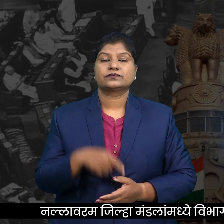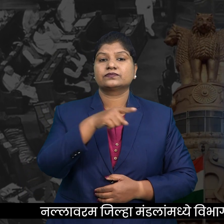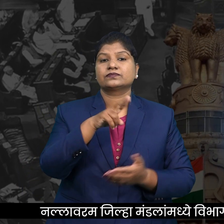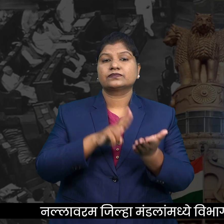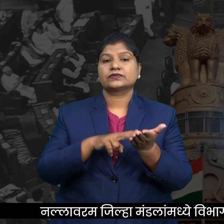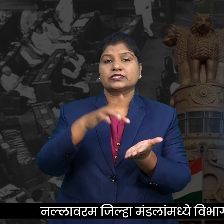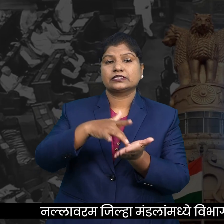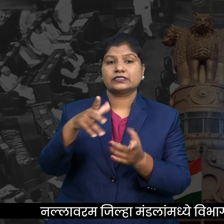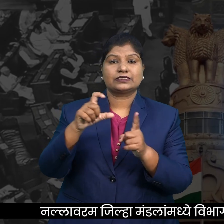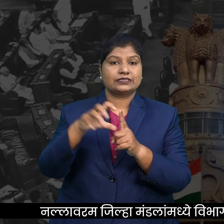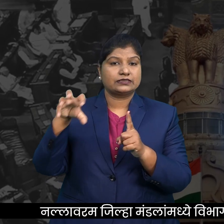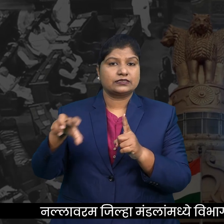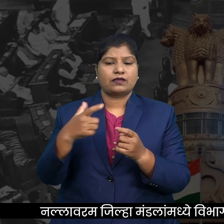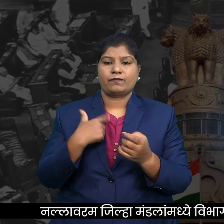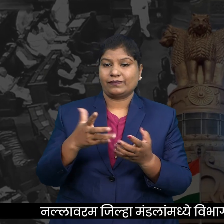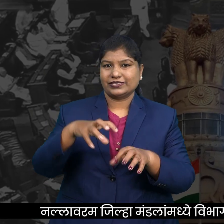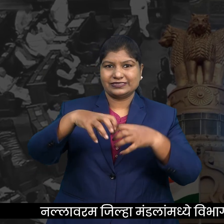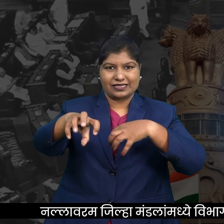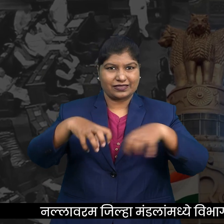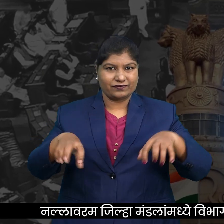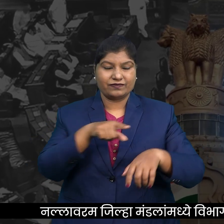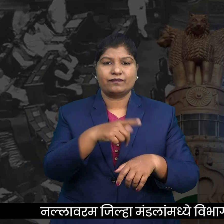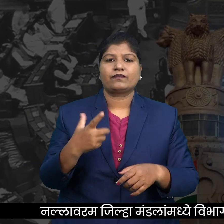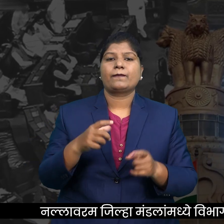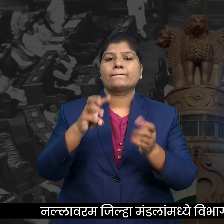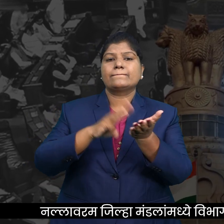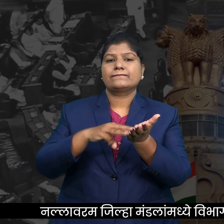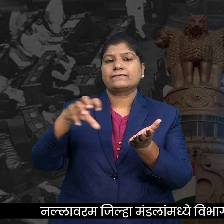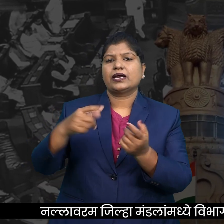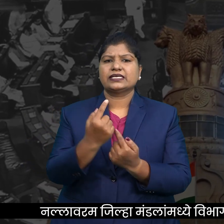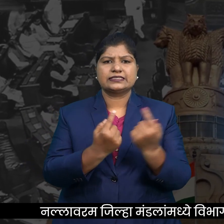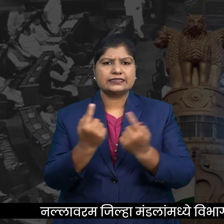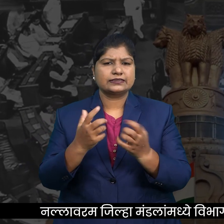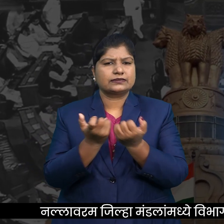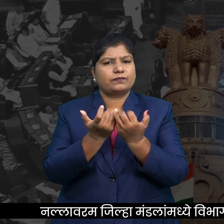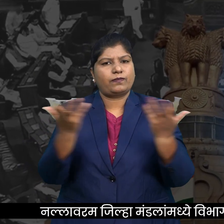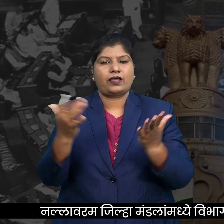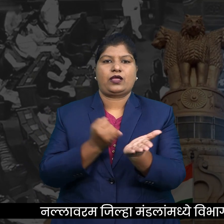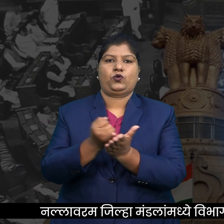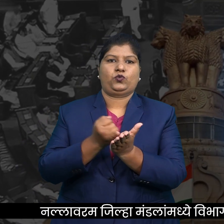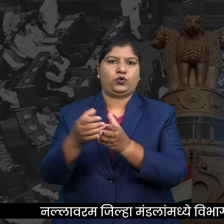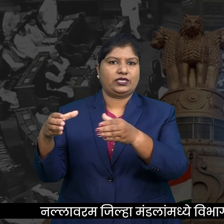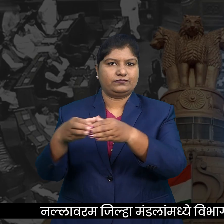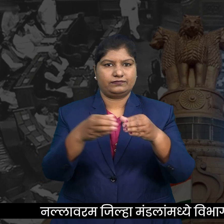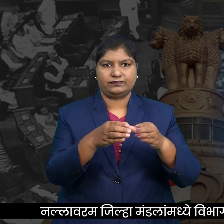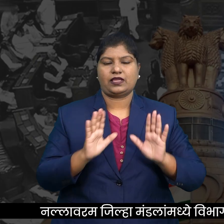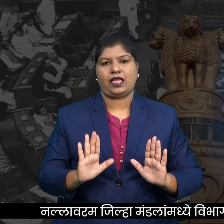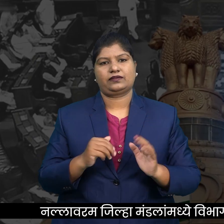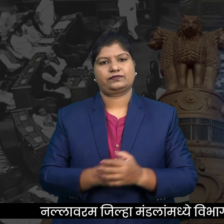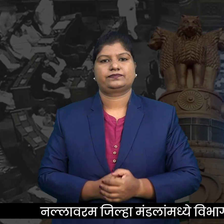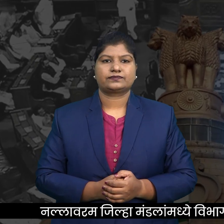मंडळामध्ये विभागलेला आहे. प्रत्येकामध्ये अनेक गावे आहेत.